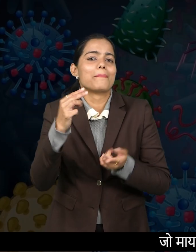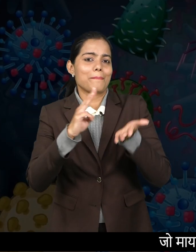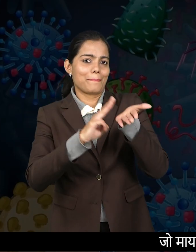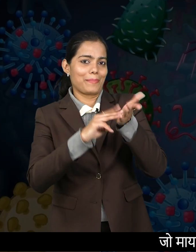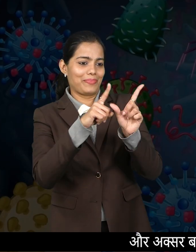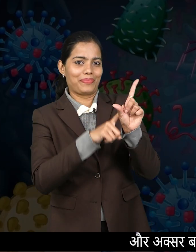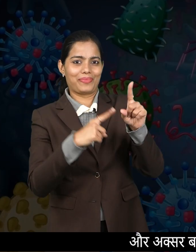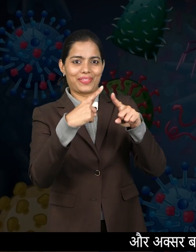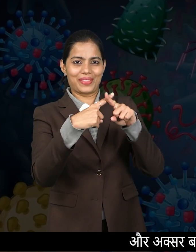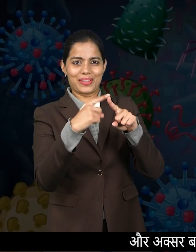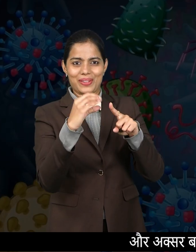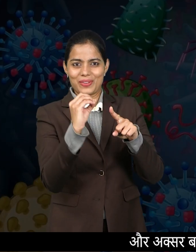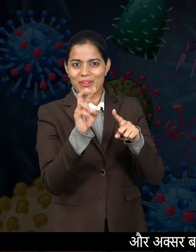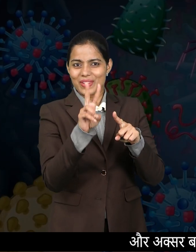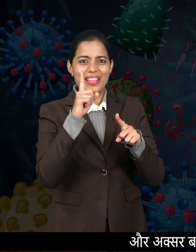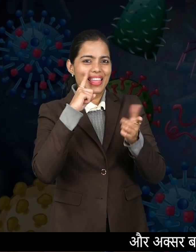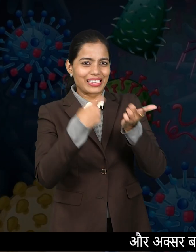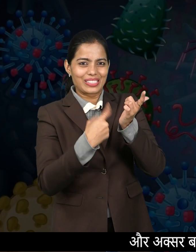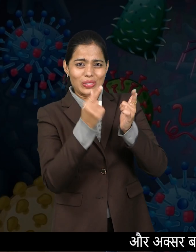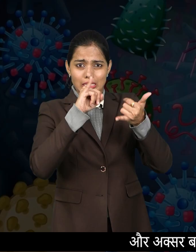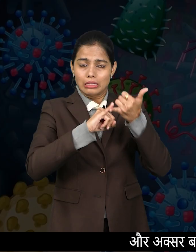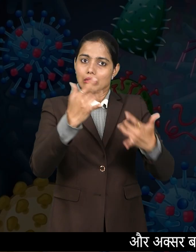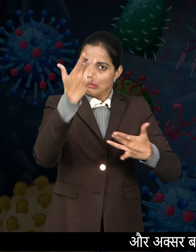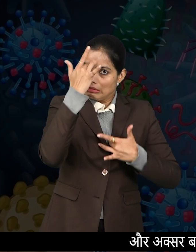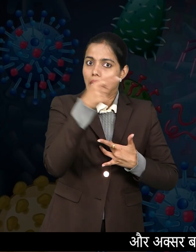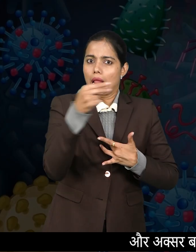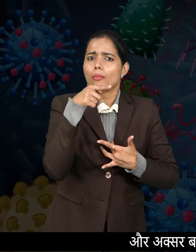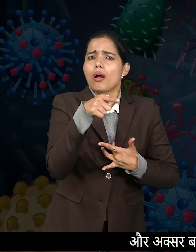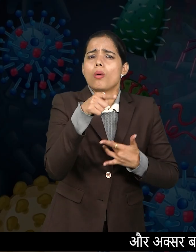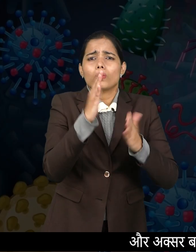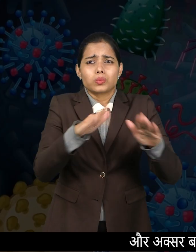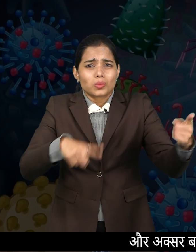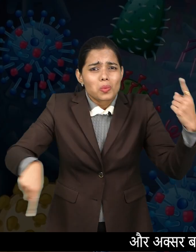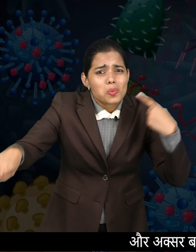है और अक्सर बच्चों और वयस्कों दोनों में पाया जाता है।